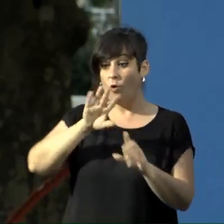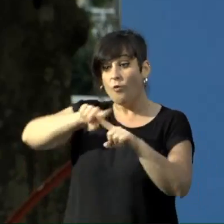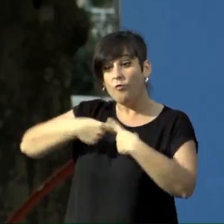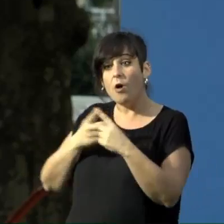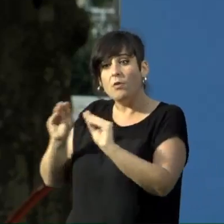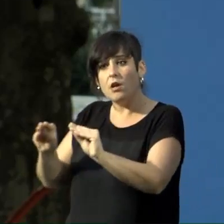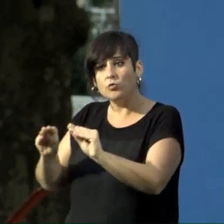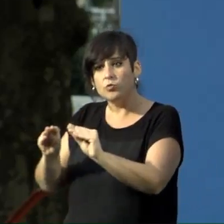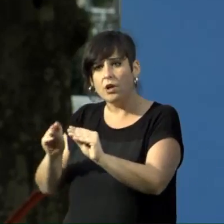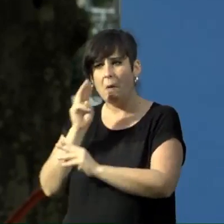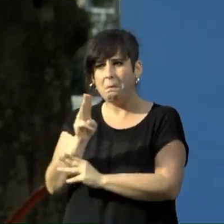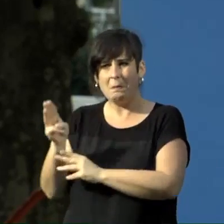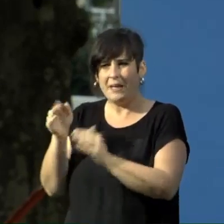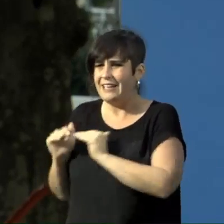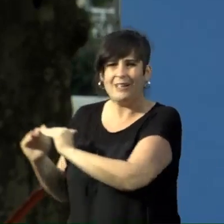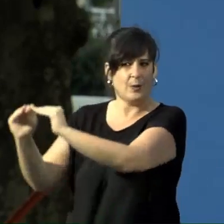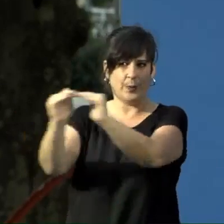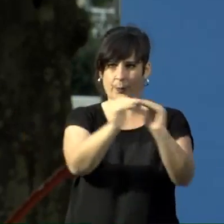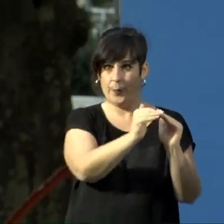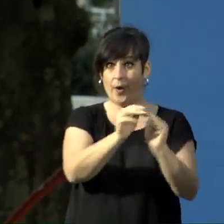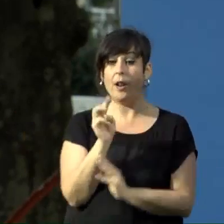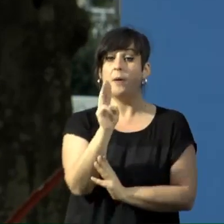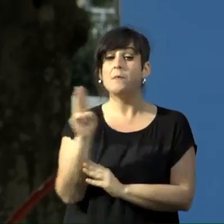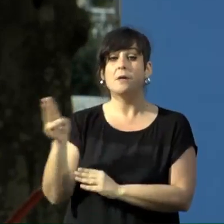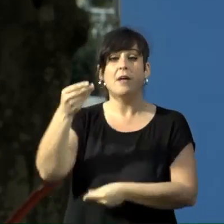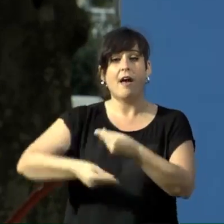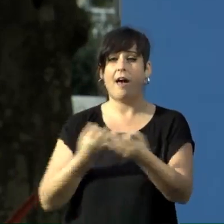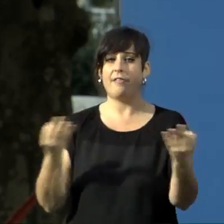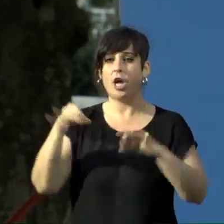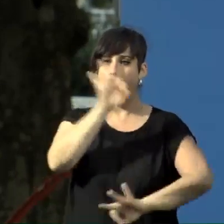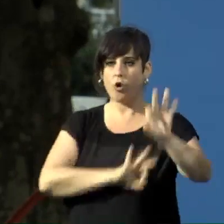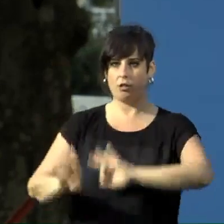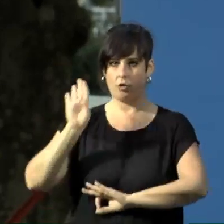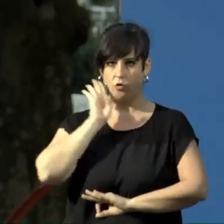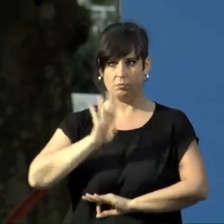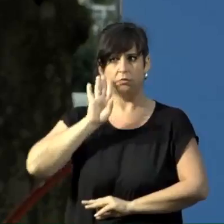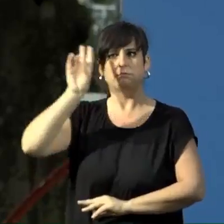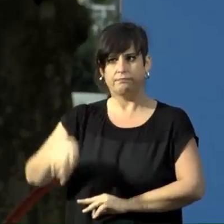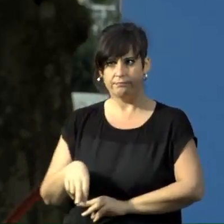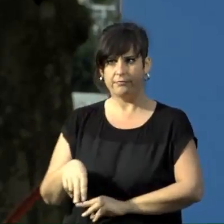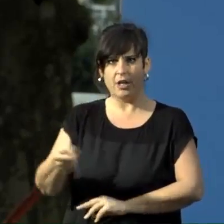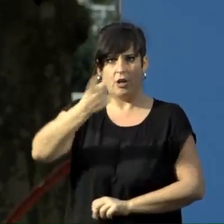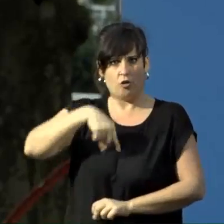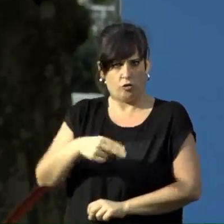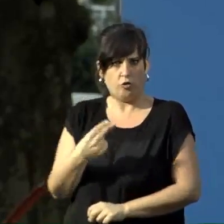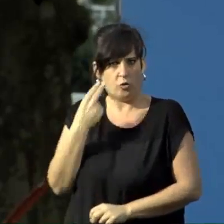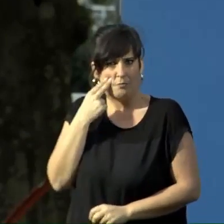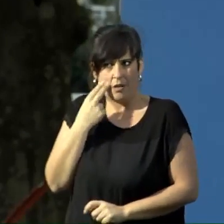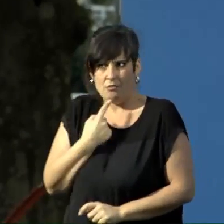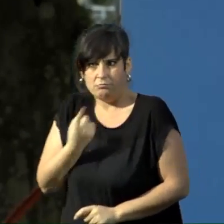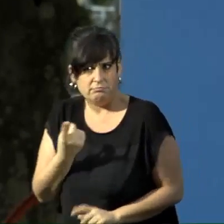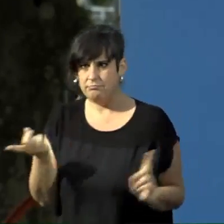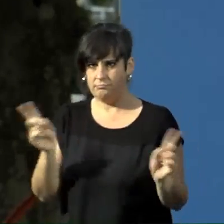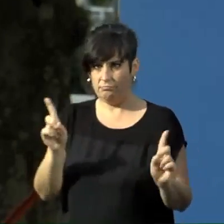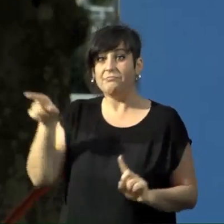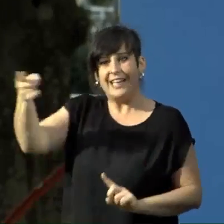nada do resto do Partido Popular. O PP é unha organización criminal e non nos ten que dar medo dicilo. É unha organización